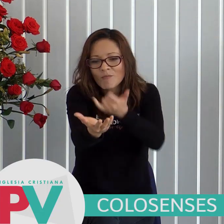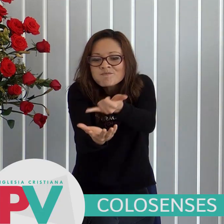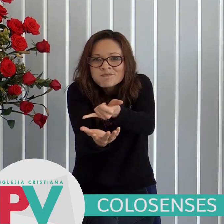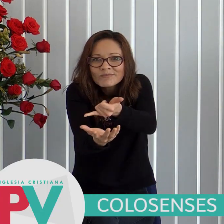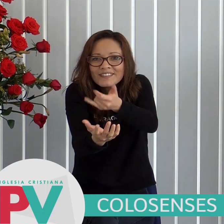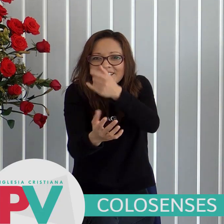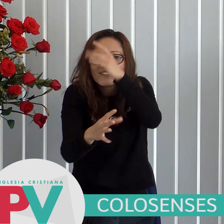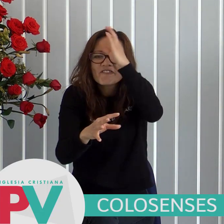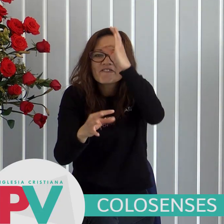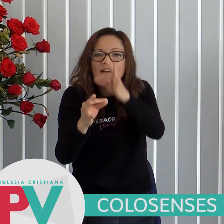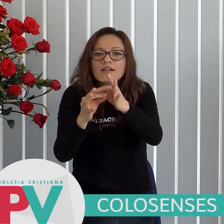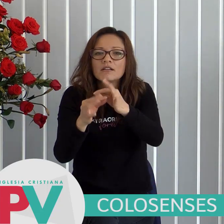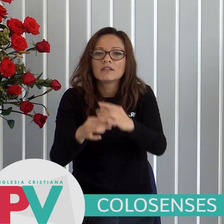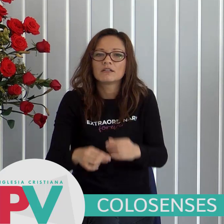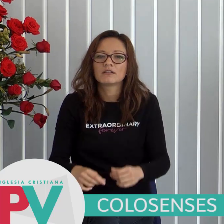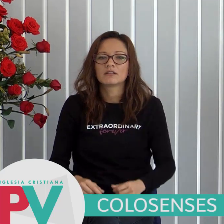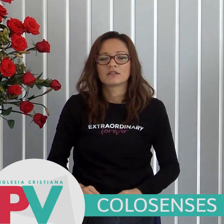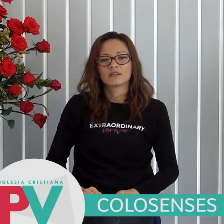Por la fe.